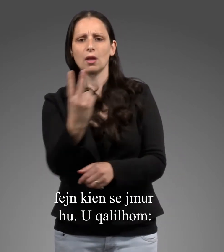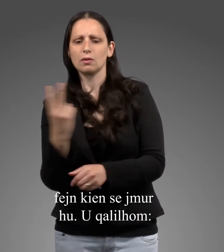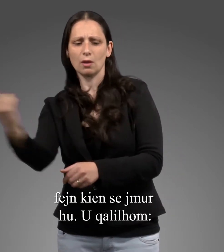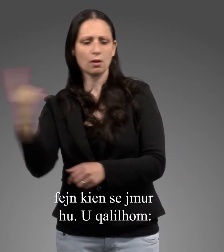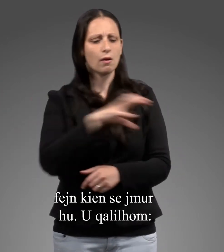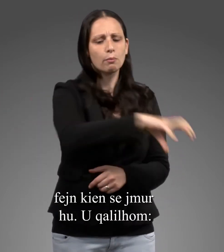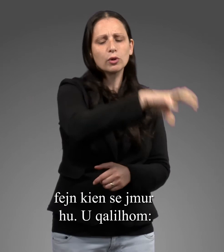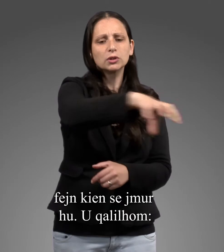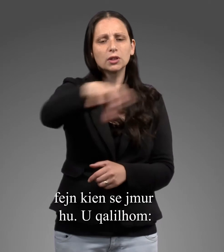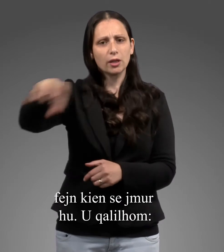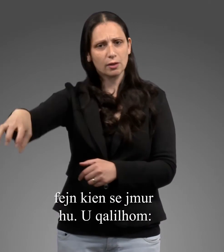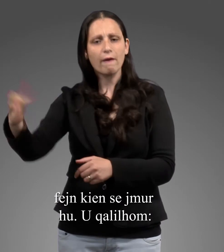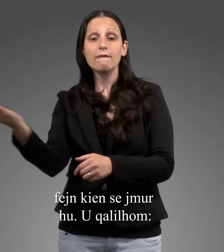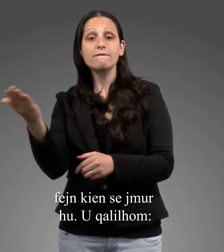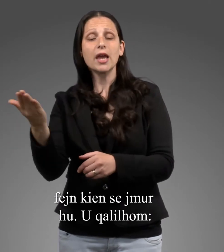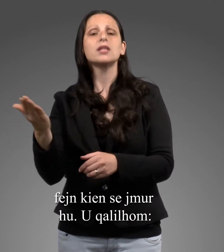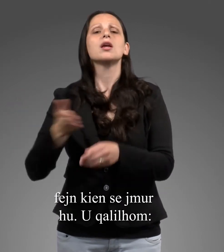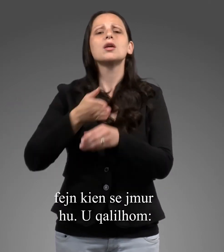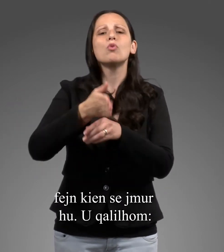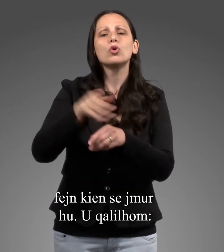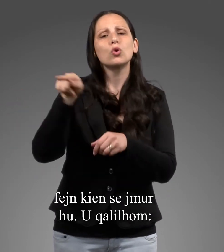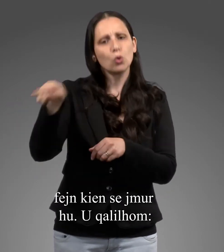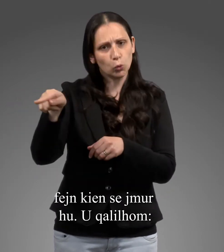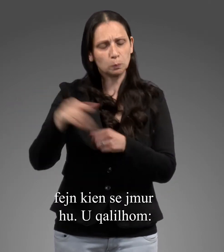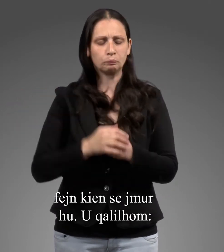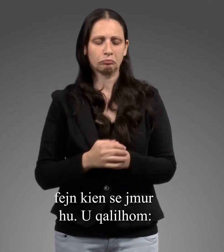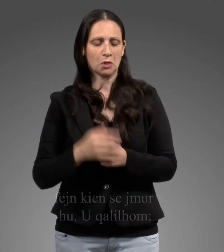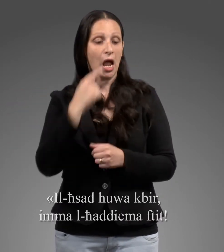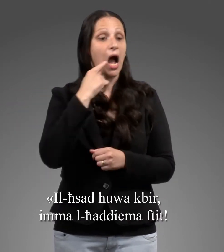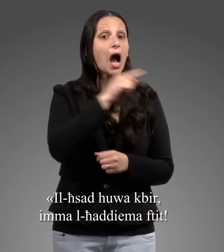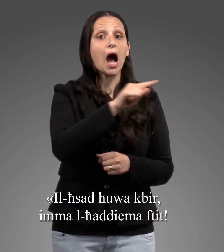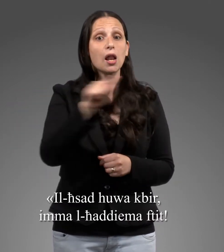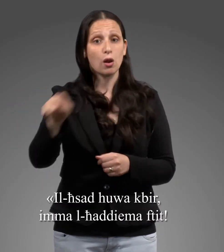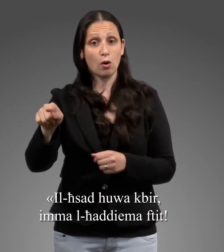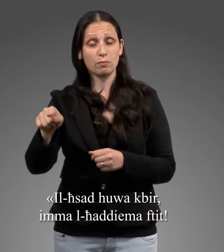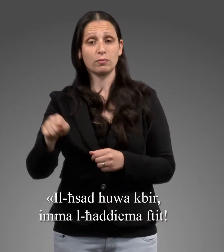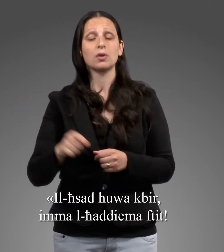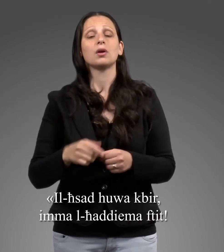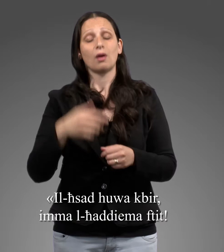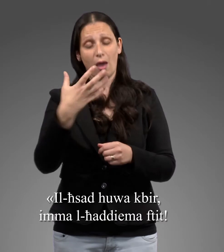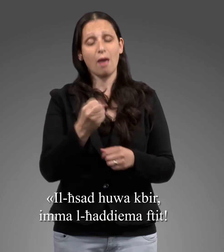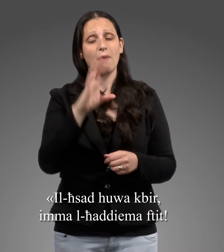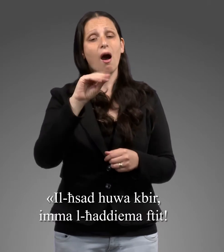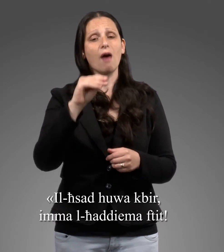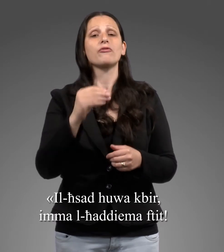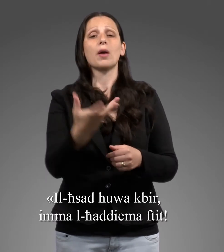fejn kien se jmorru. U qalilhom il-ħsad huwa kbir, mal-ħaddiema